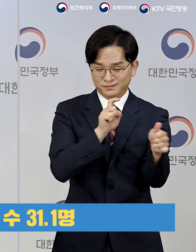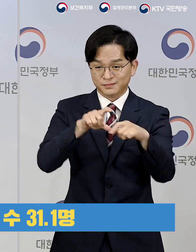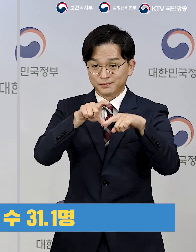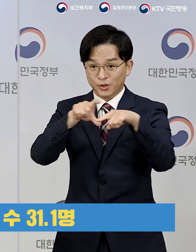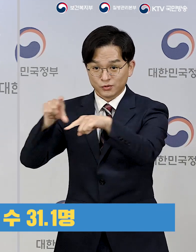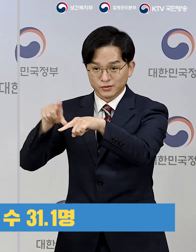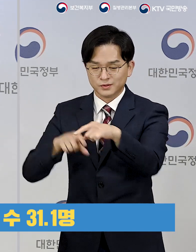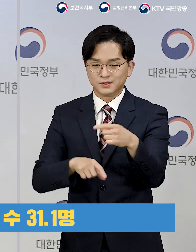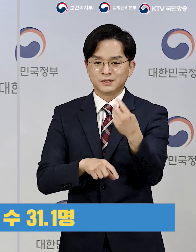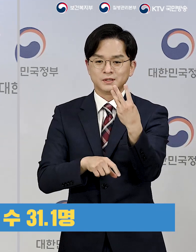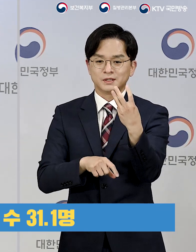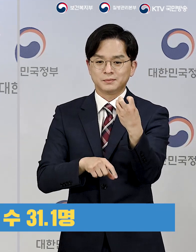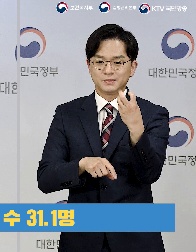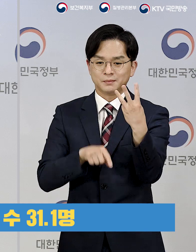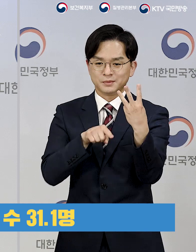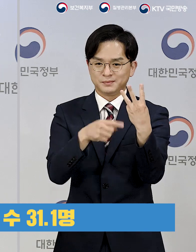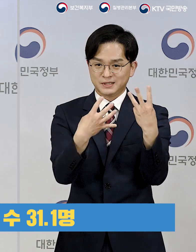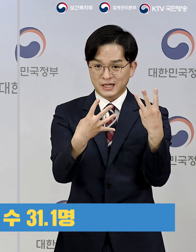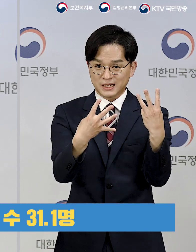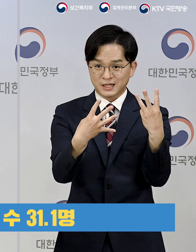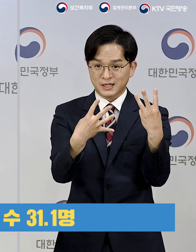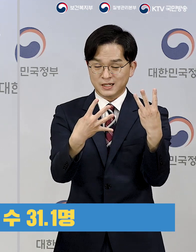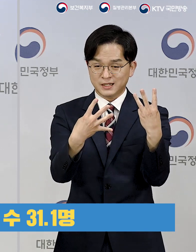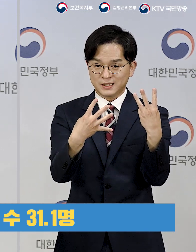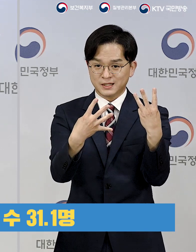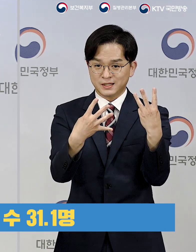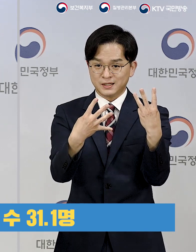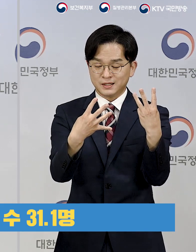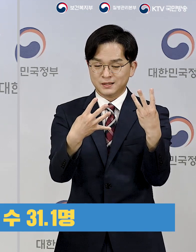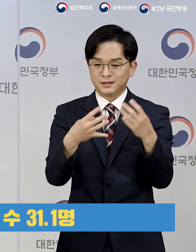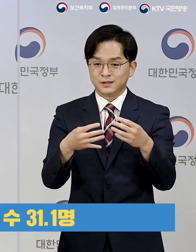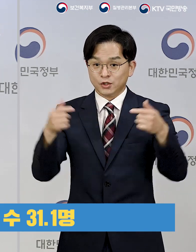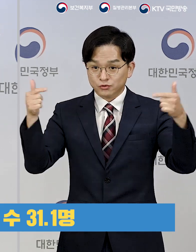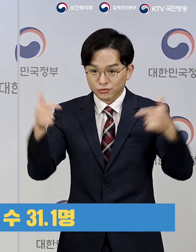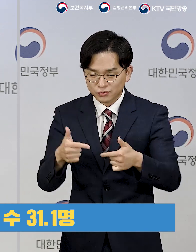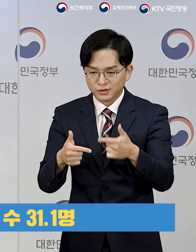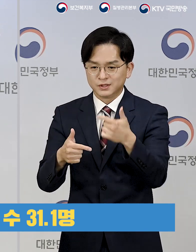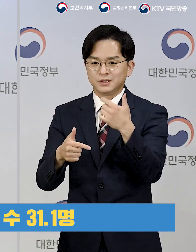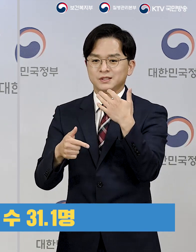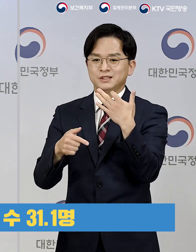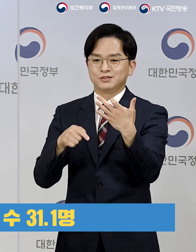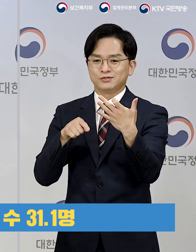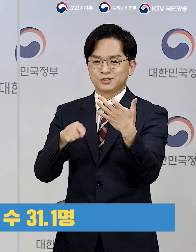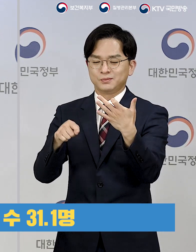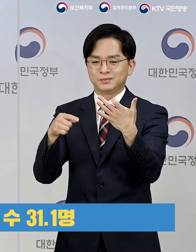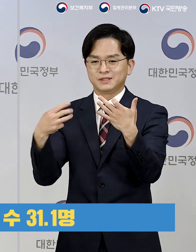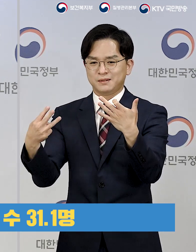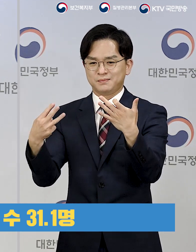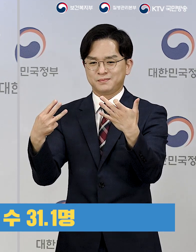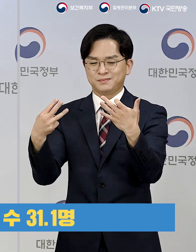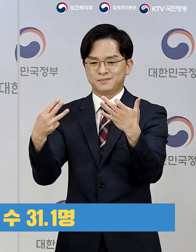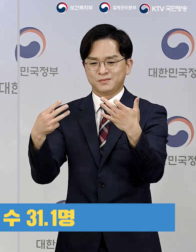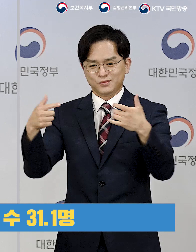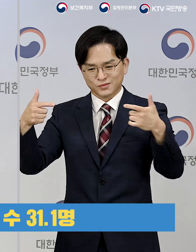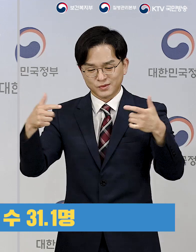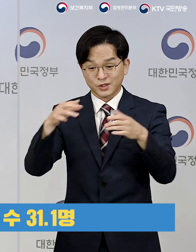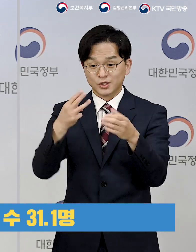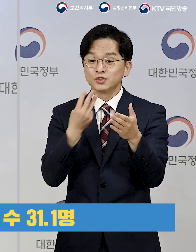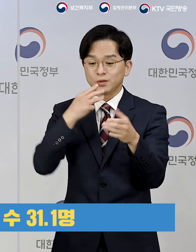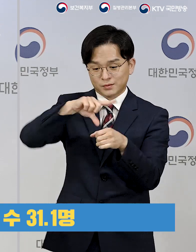수도권의 일평균 확진자 수가 33.4명에서 19.4명으로 줄어든 영향이 큽니다.